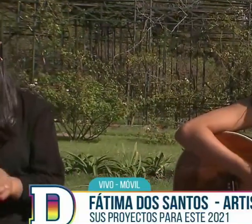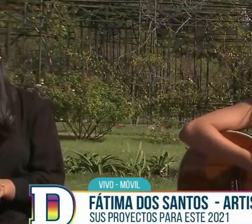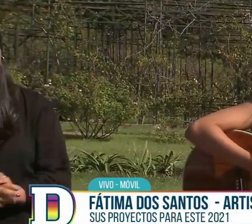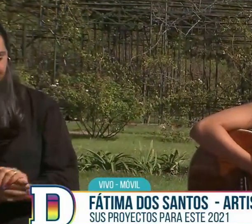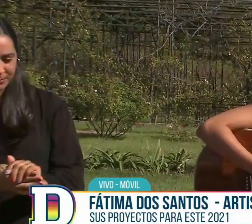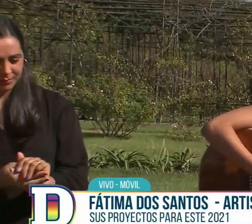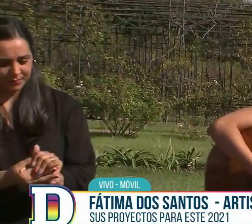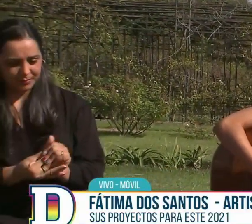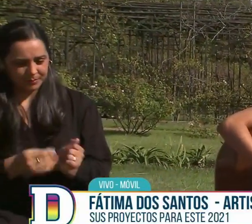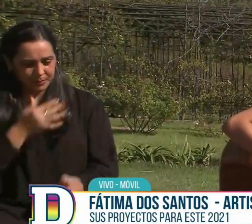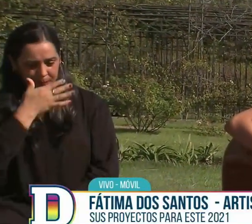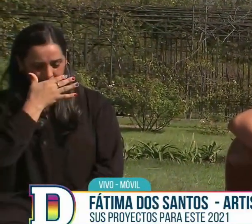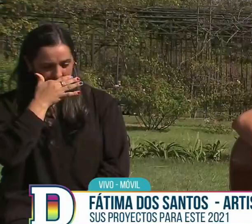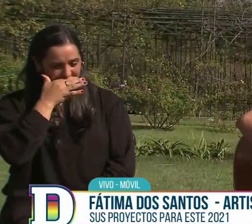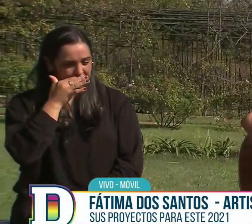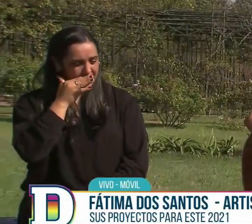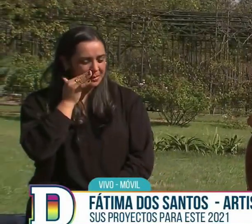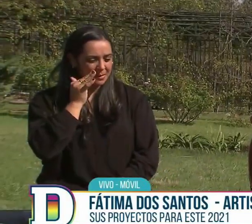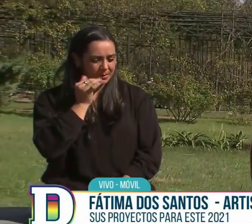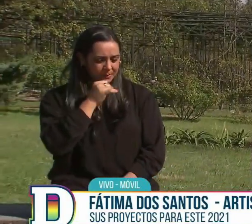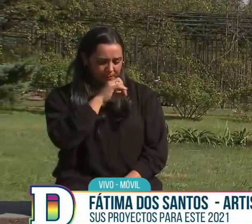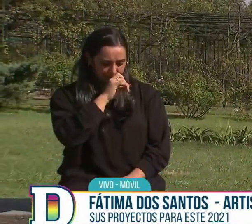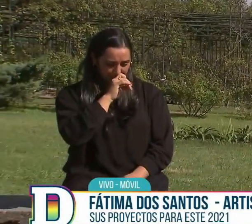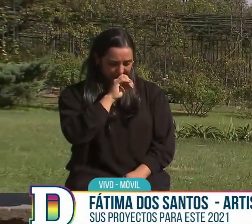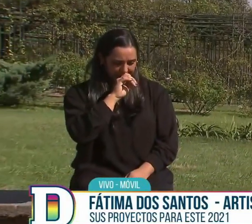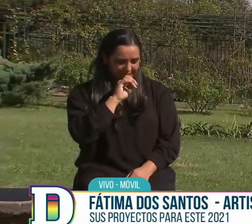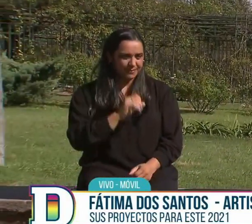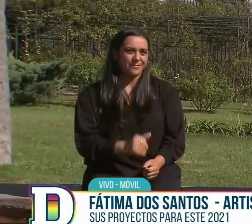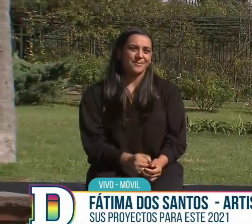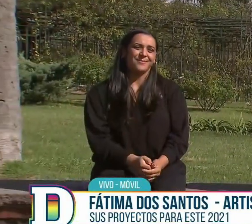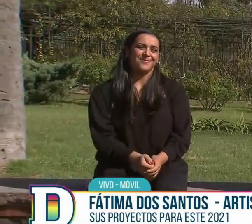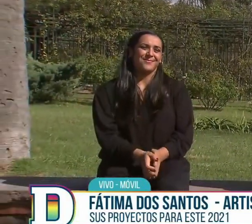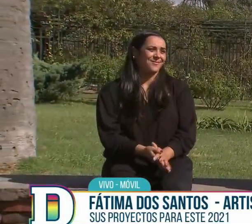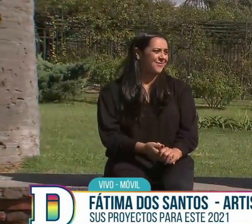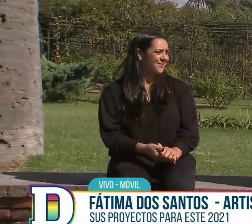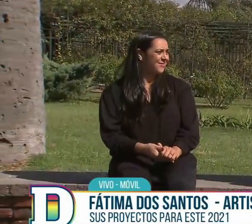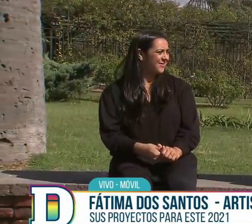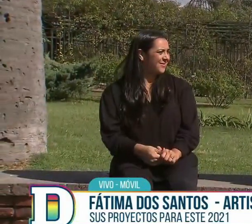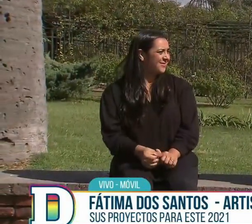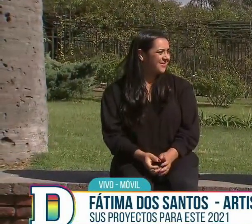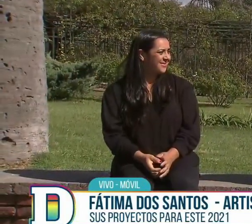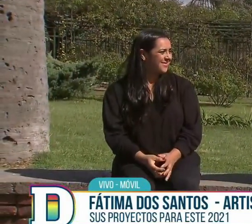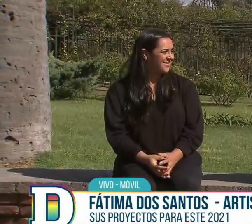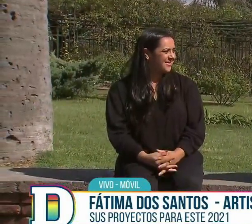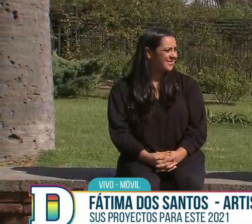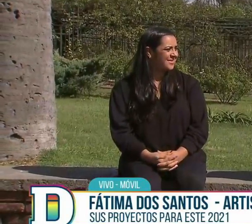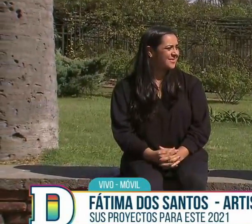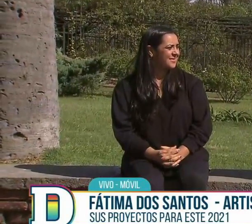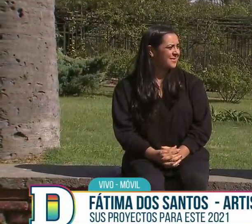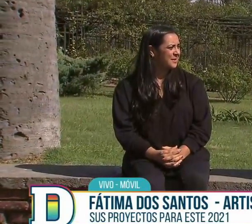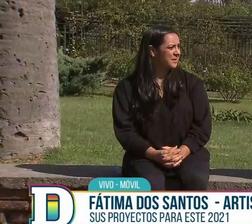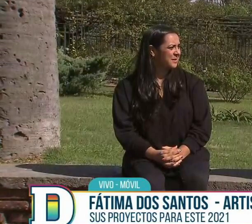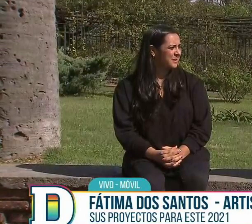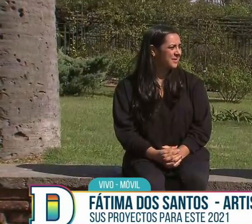quieran, siempre transmitiendo canciones de nuestra gran Marielena Walsh. Y acá estamos con... Me voy a sacar el tapaboca para cantar.